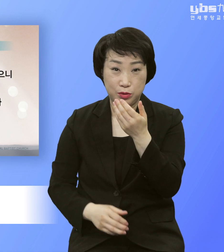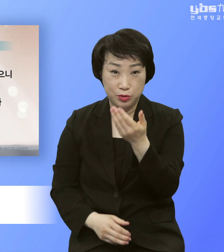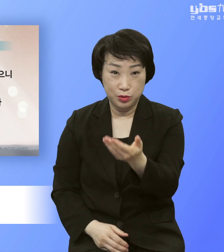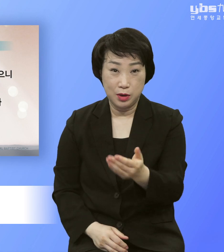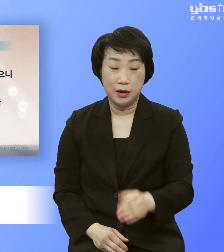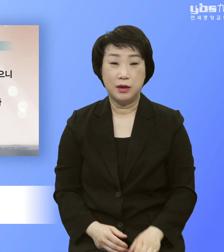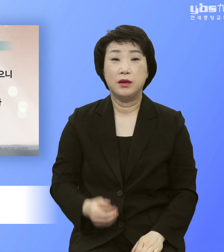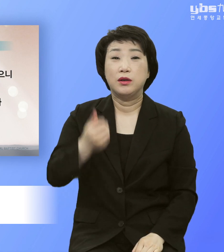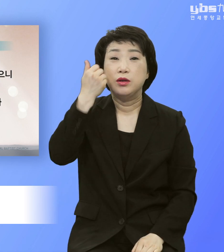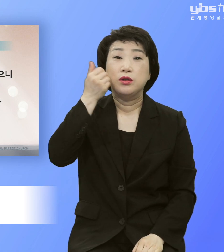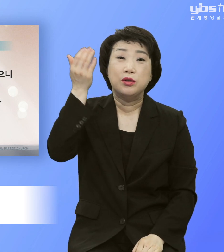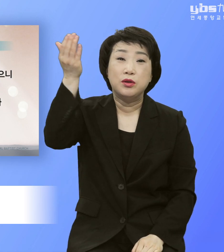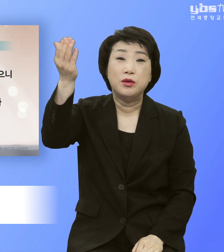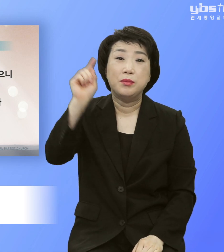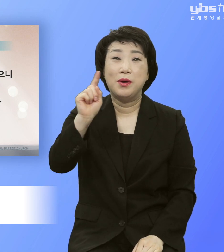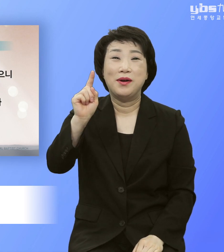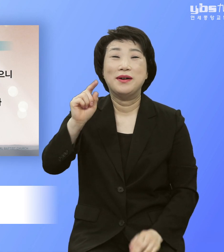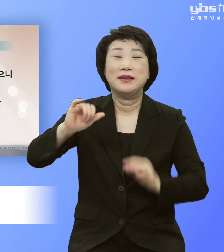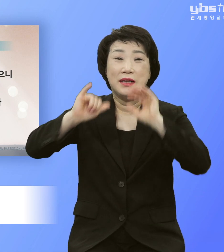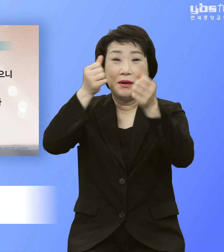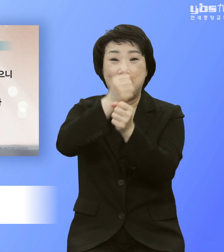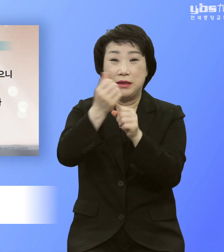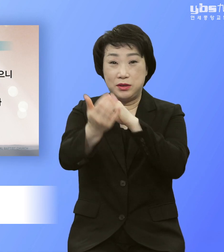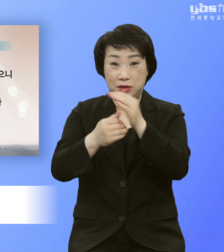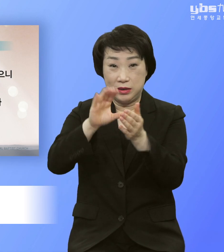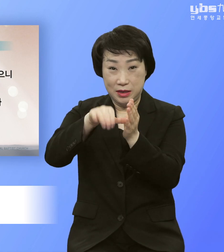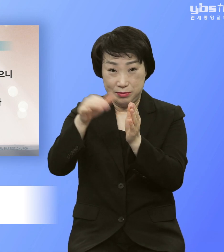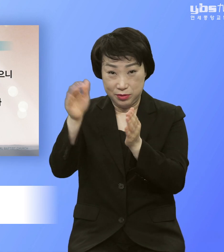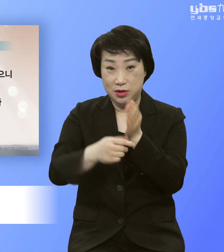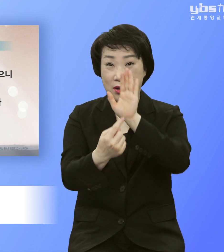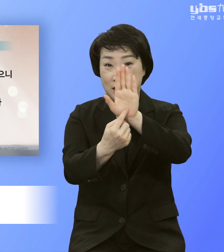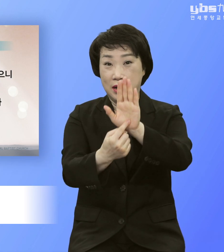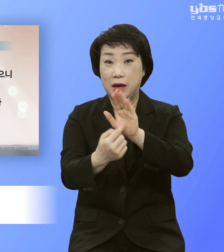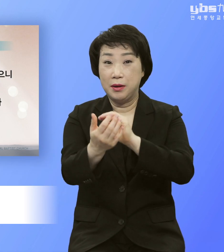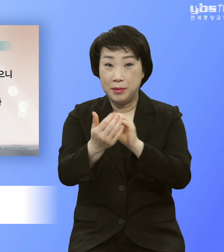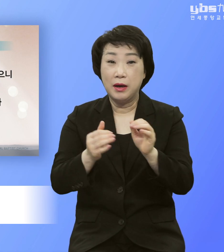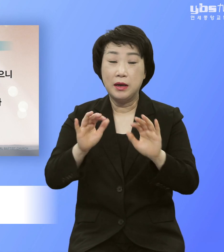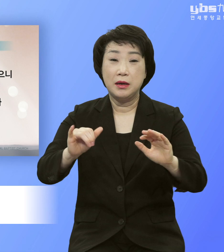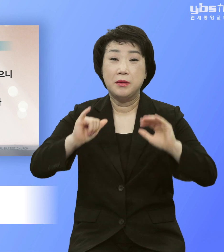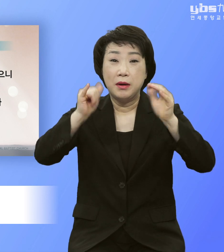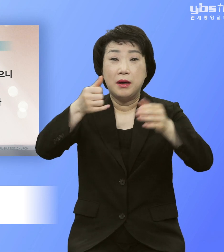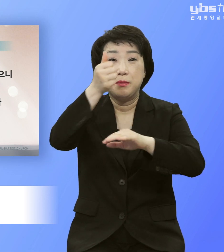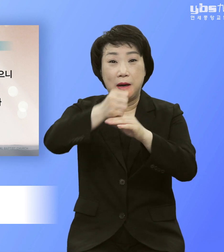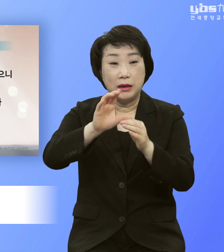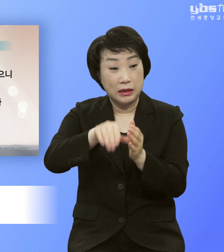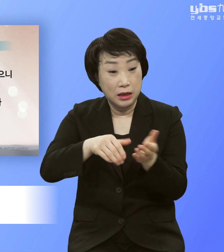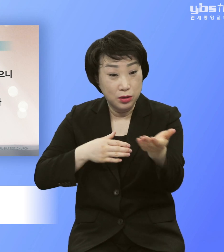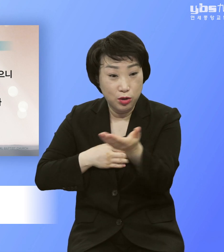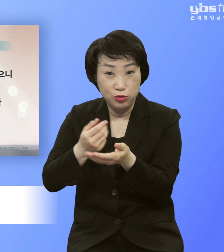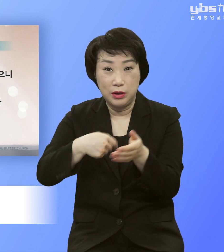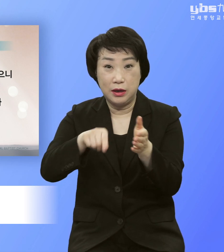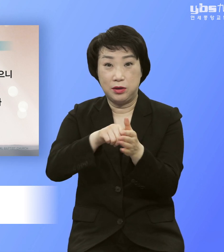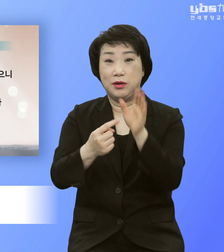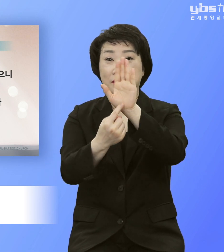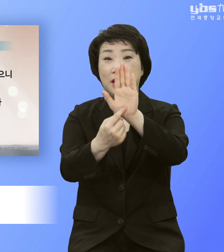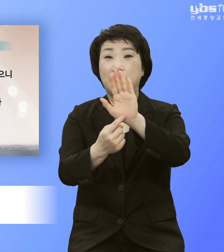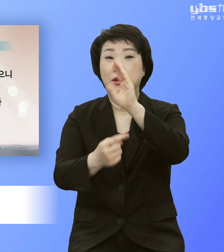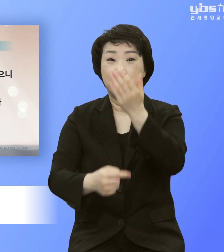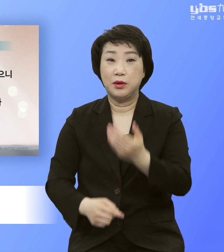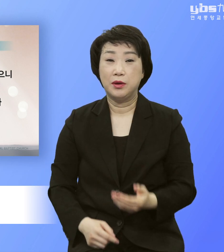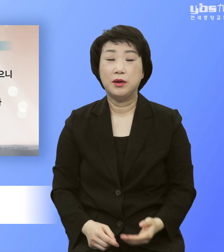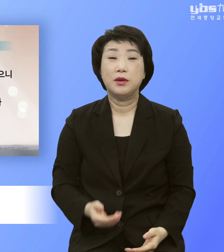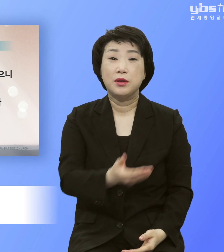한 것이다. 그는 창세전부터 미리 알리신 바 된 자나 이 말세에 너희를 위하여 나타내신